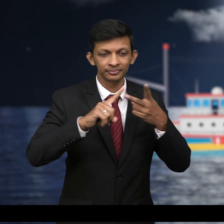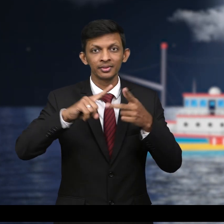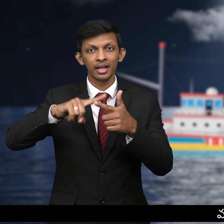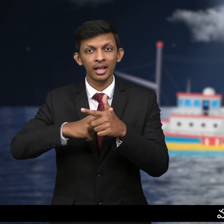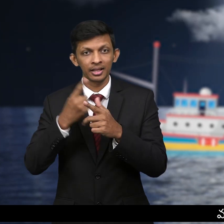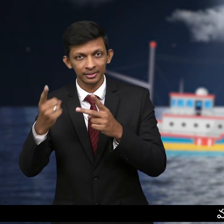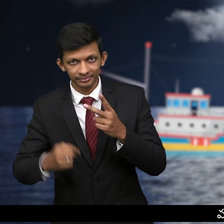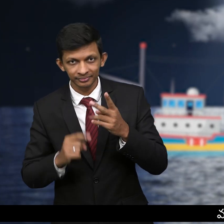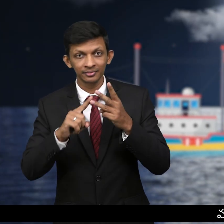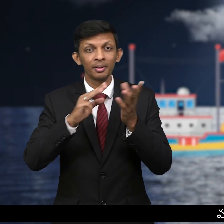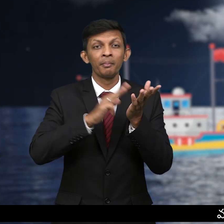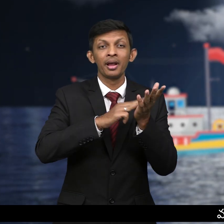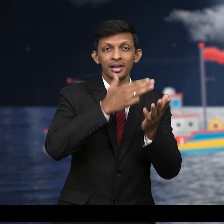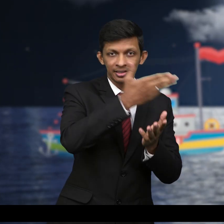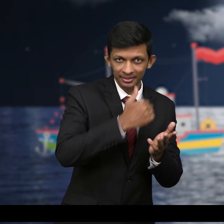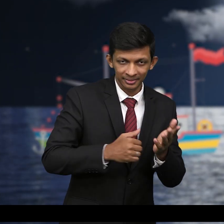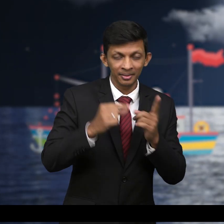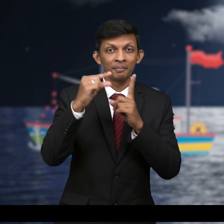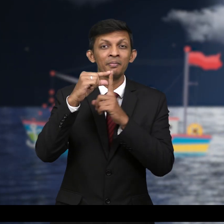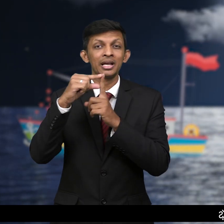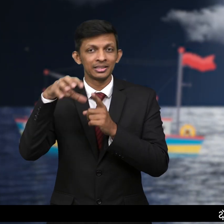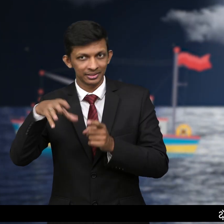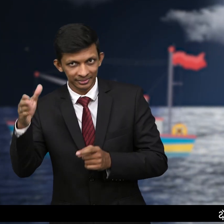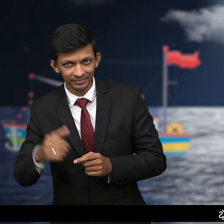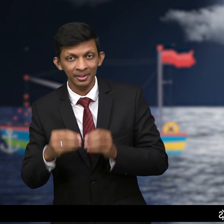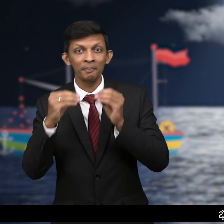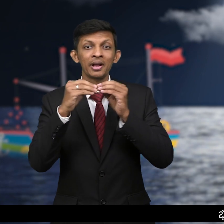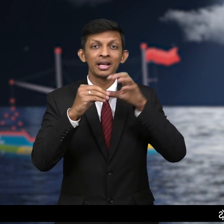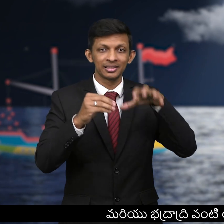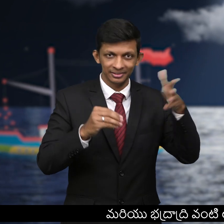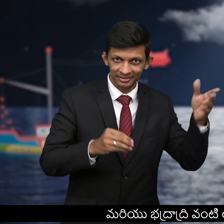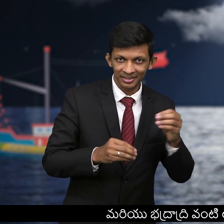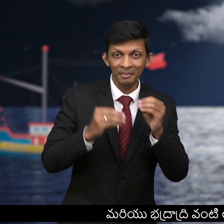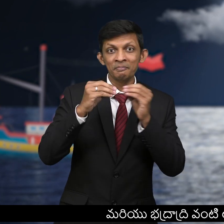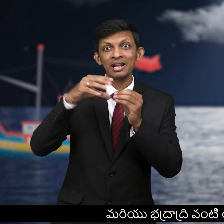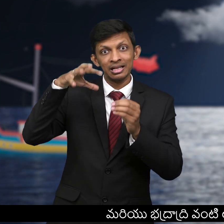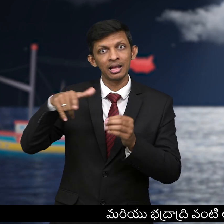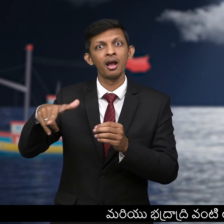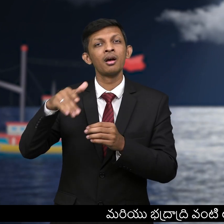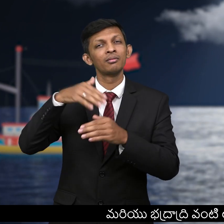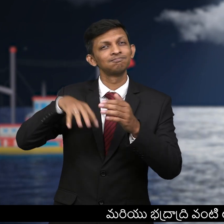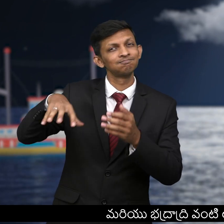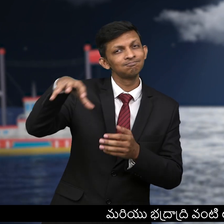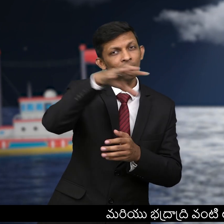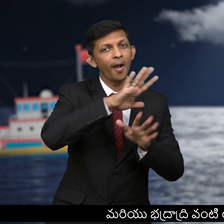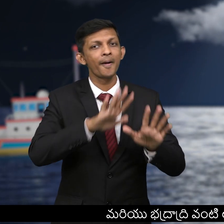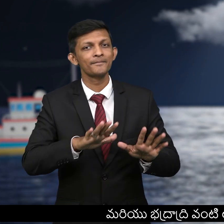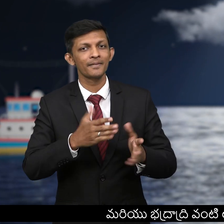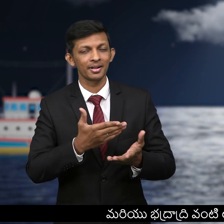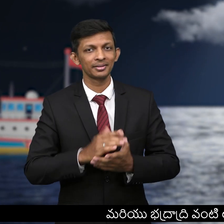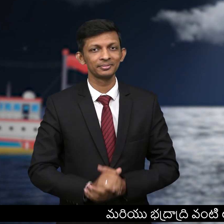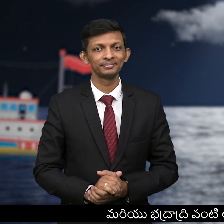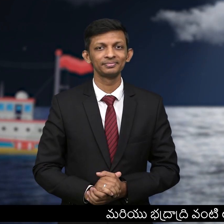జగిత్యాల, మంచిర్యాల, పెద్దపల్లి, భూపాలపల్లి మరియు భద్రాద్రి వంటి అనేక జిల్లాల